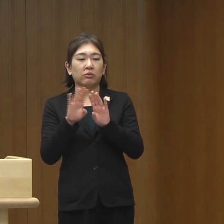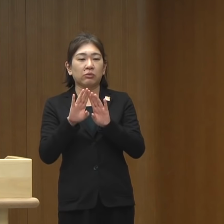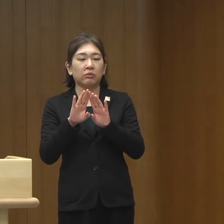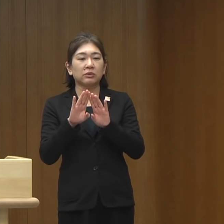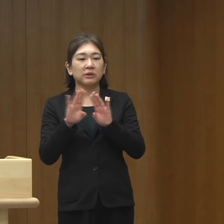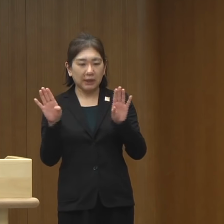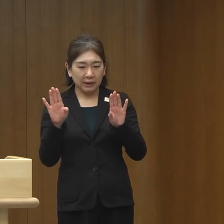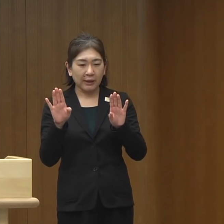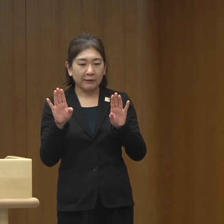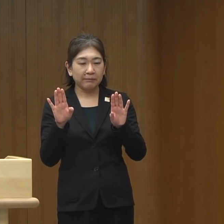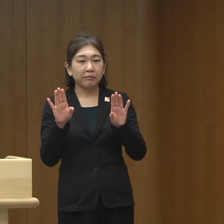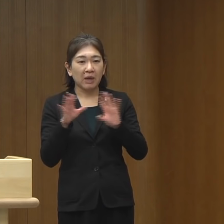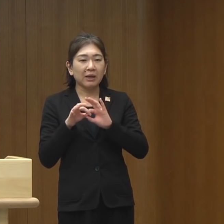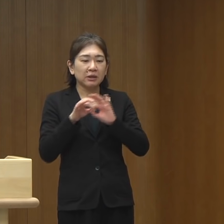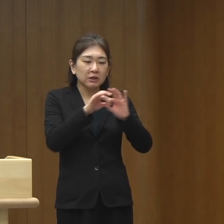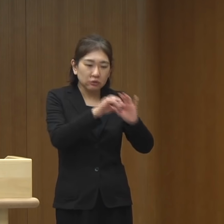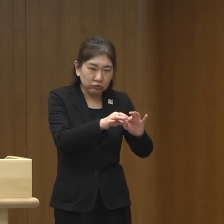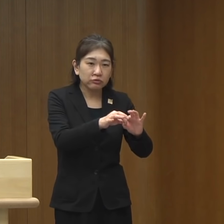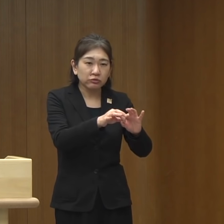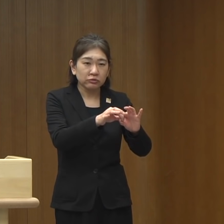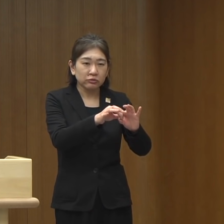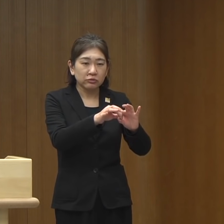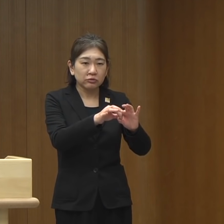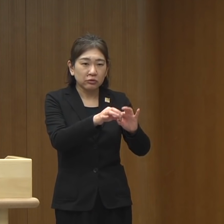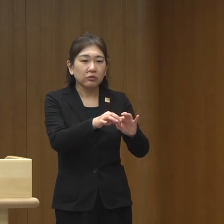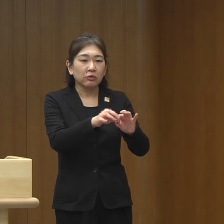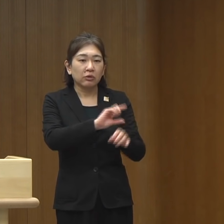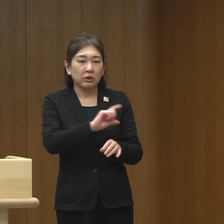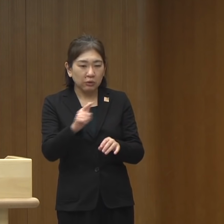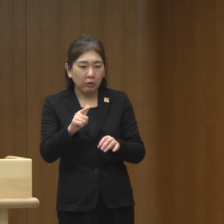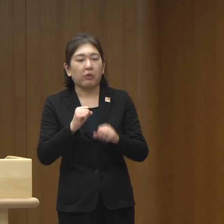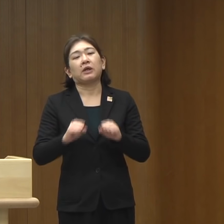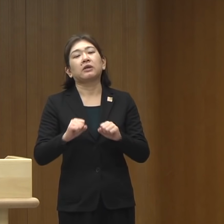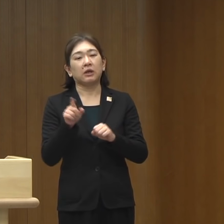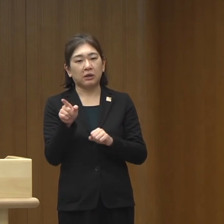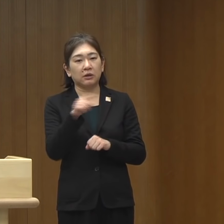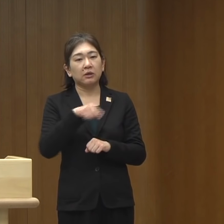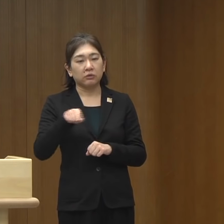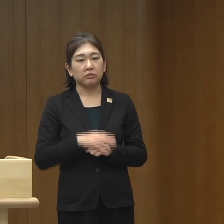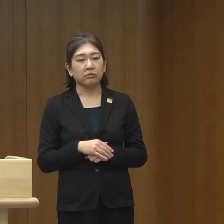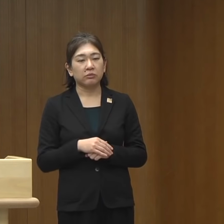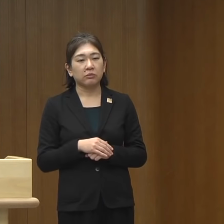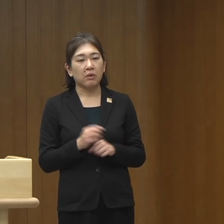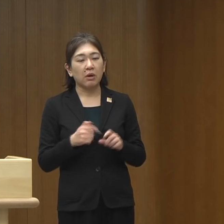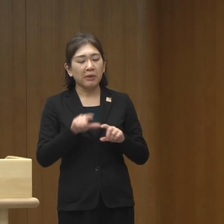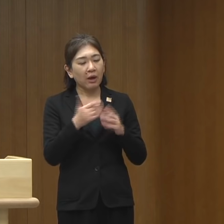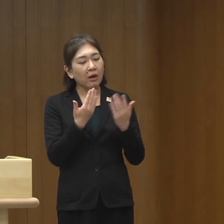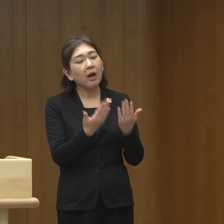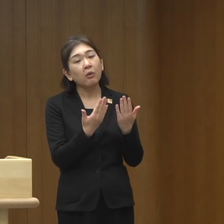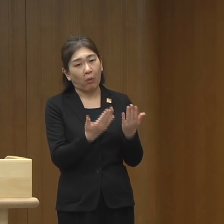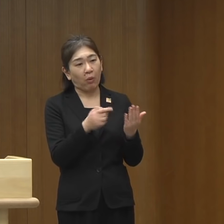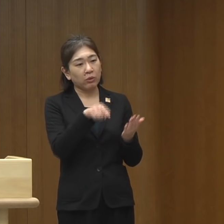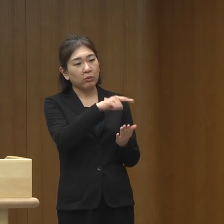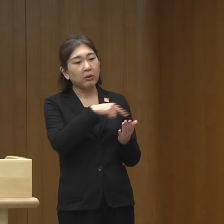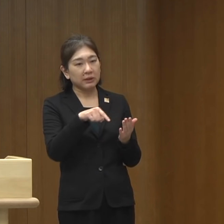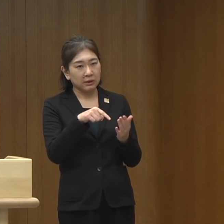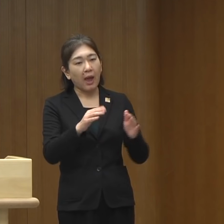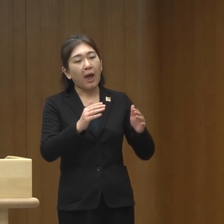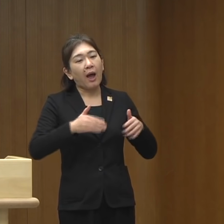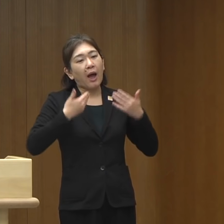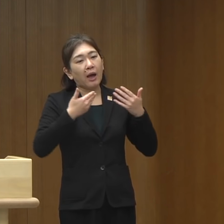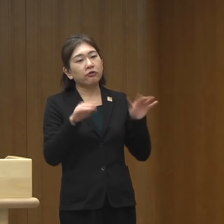続を図る事例が出てきております。さらに学校においては春休みまでの一斉